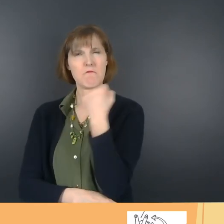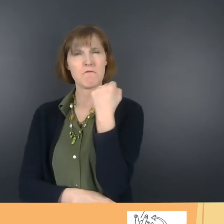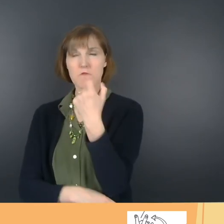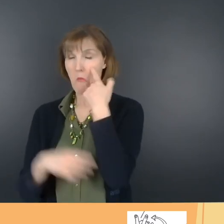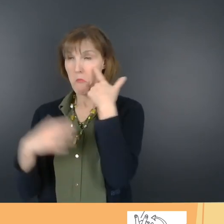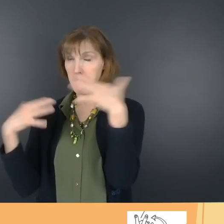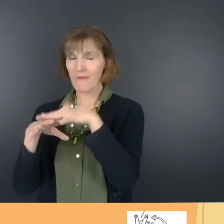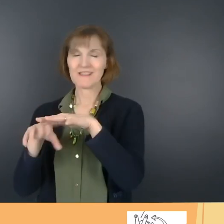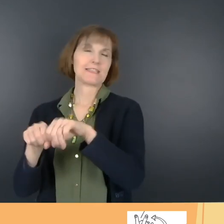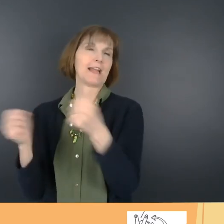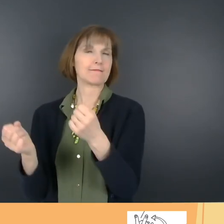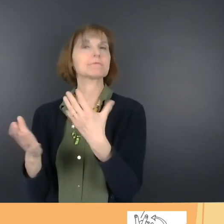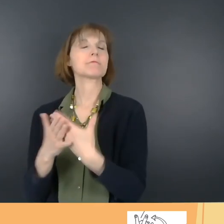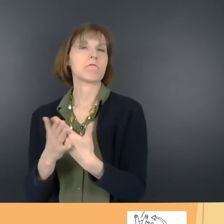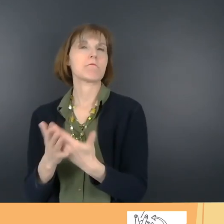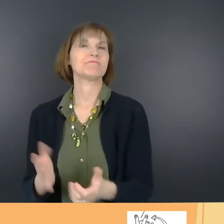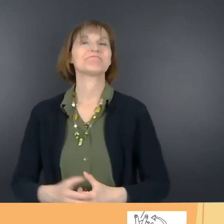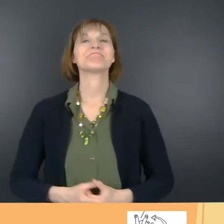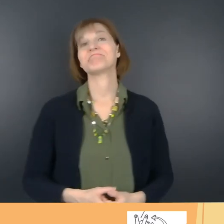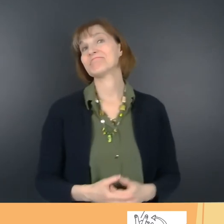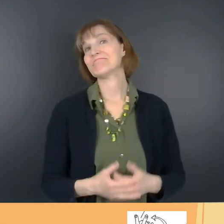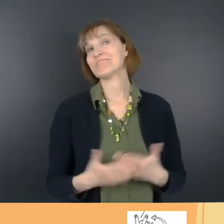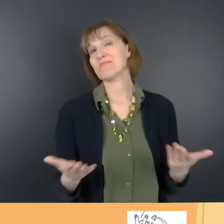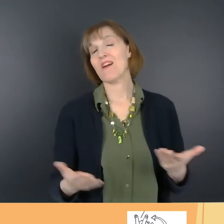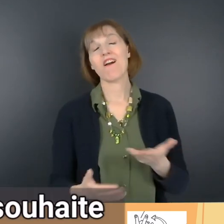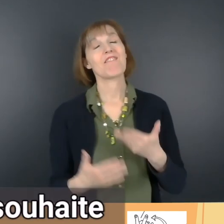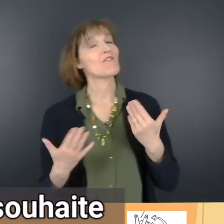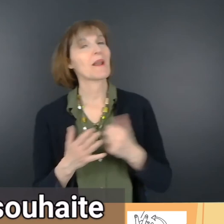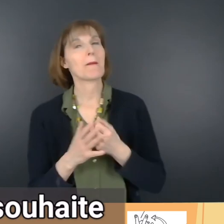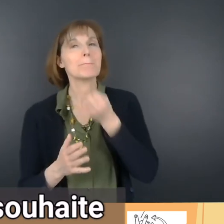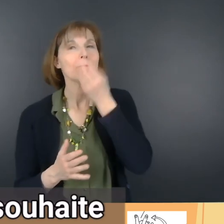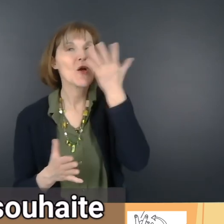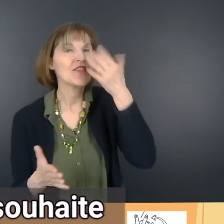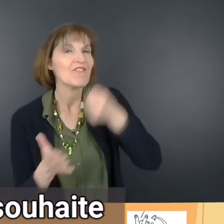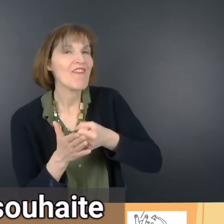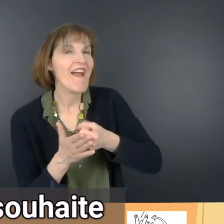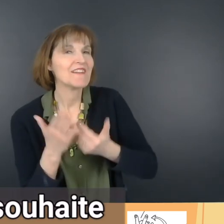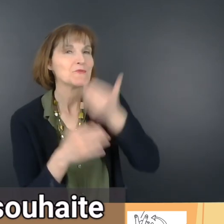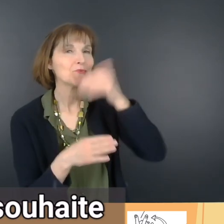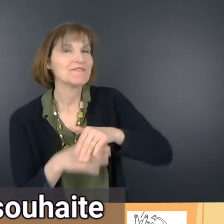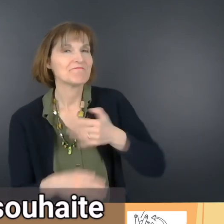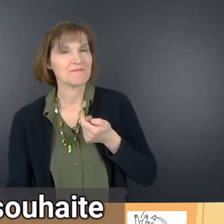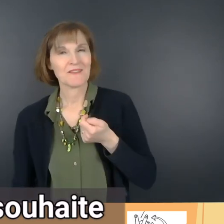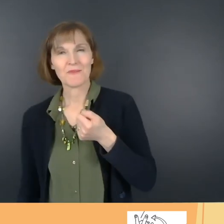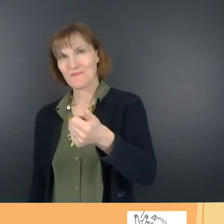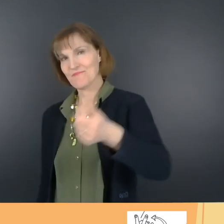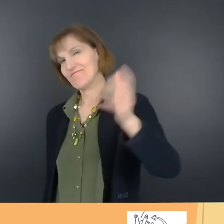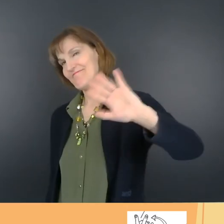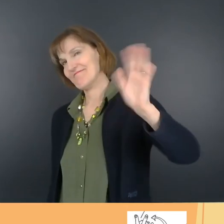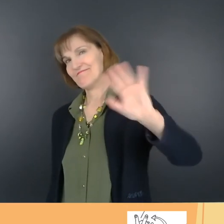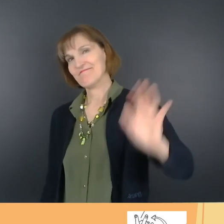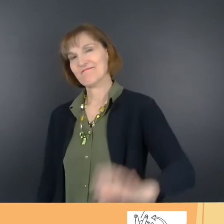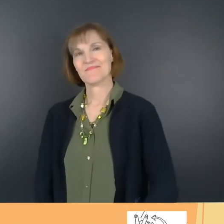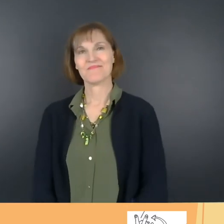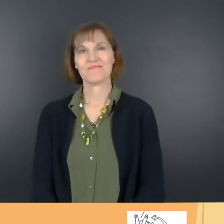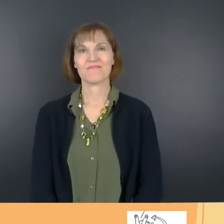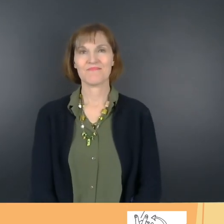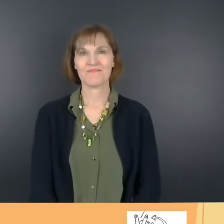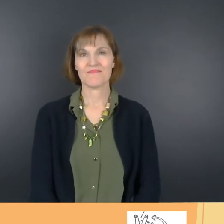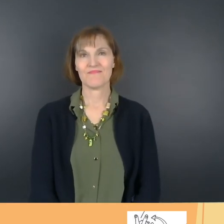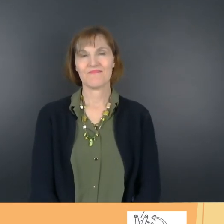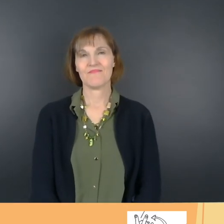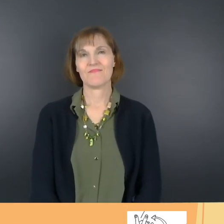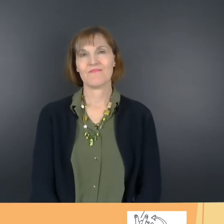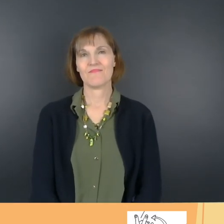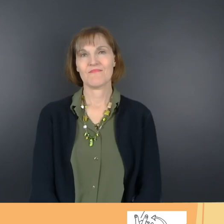invisibilité qui est quand même réelle aujourd'hui. Voilà, je vous souhaite une bonne fin de journée et puis à très